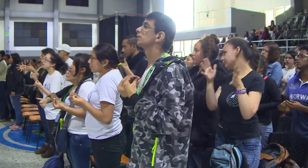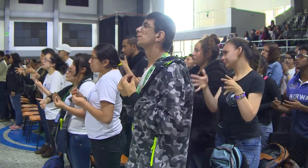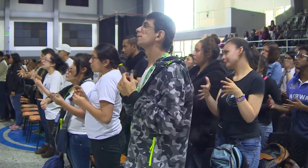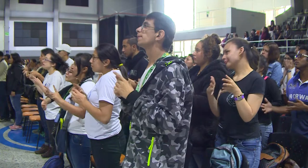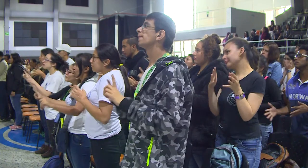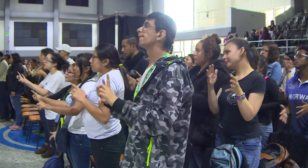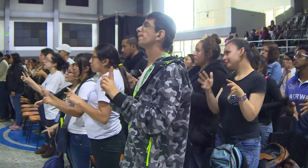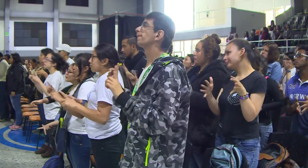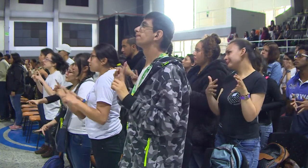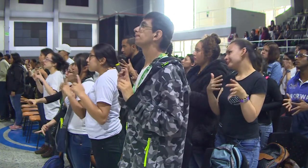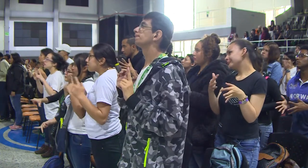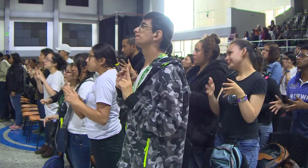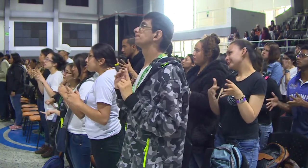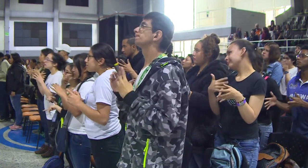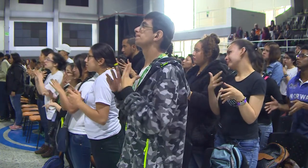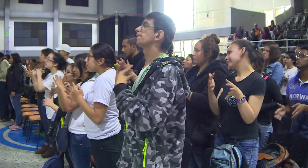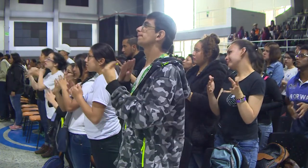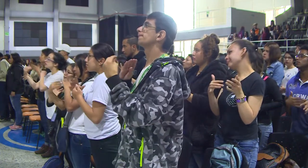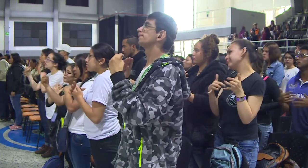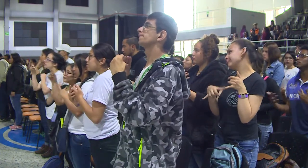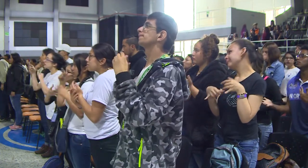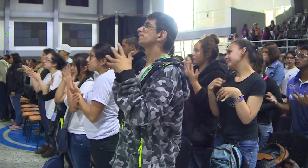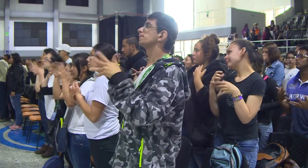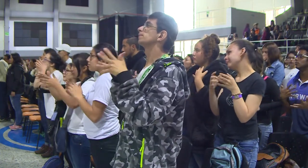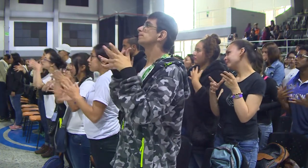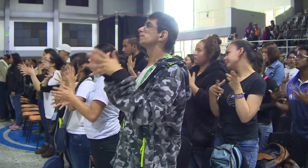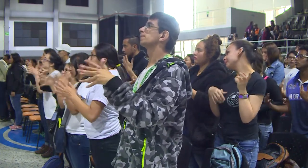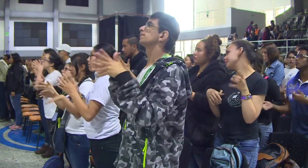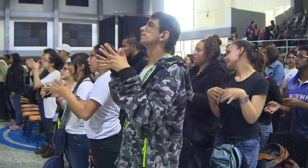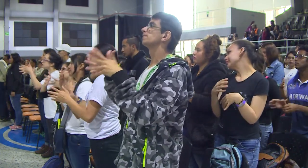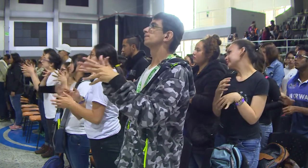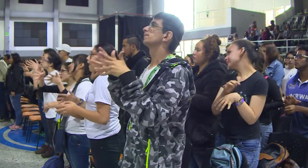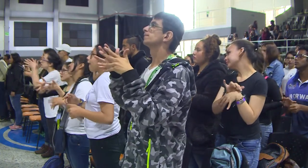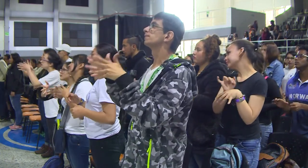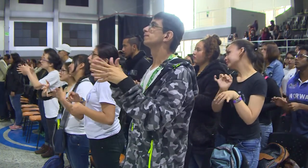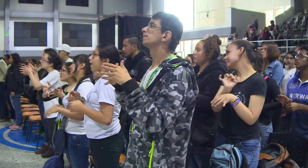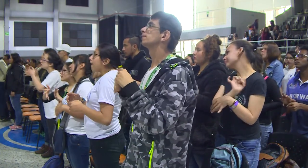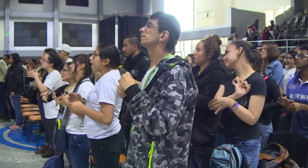señor por los ojos